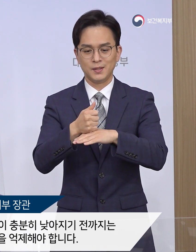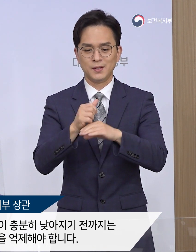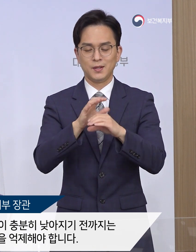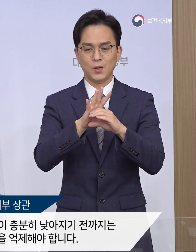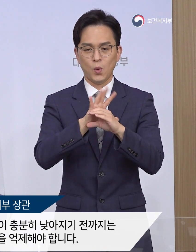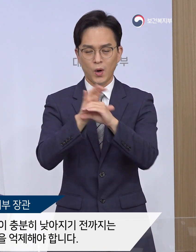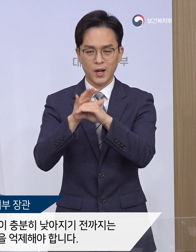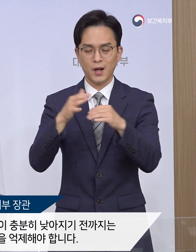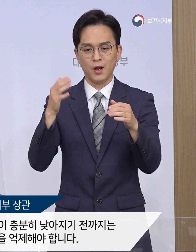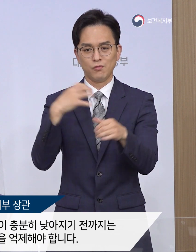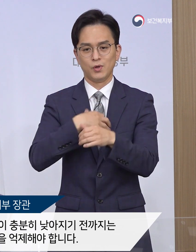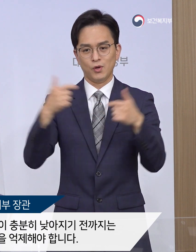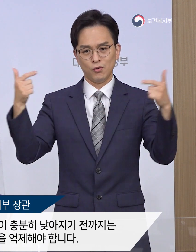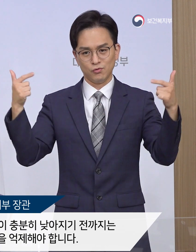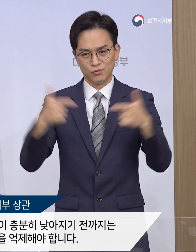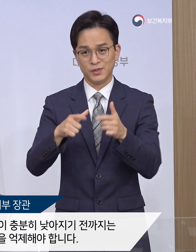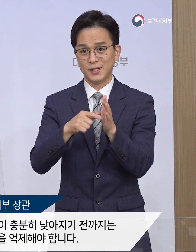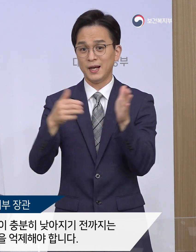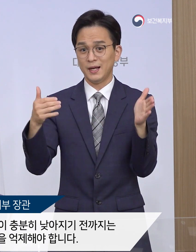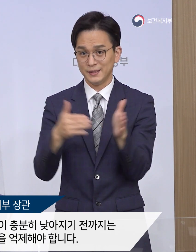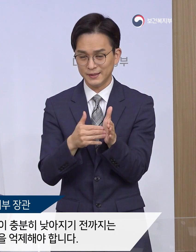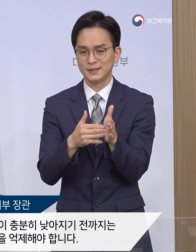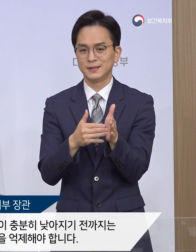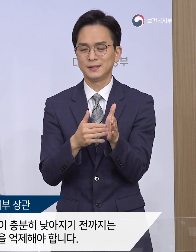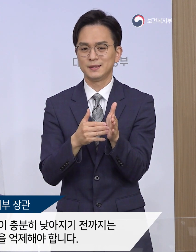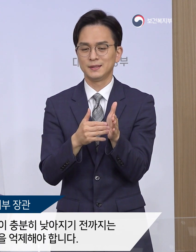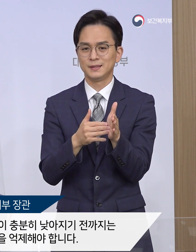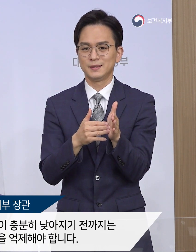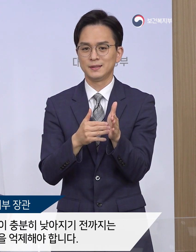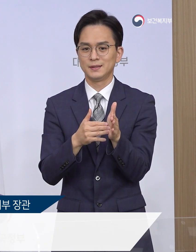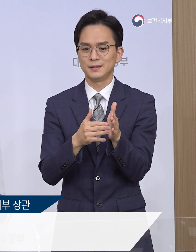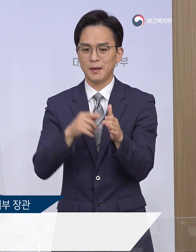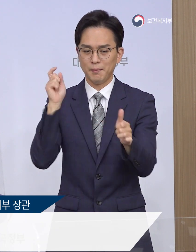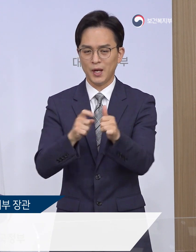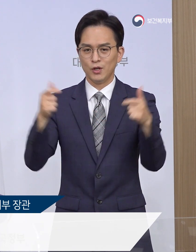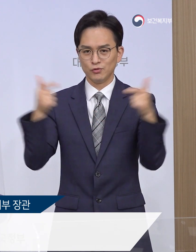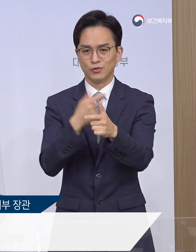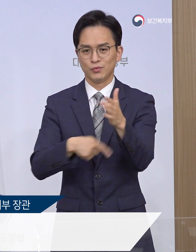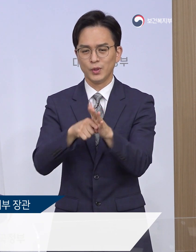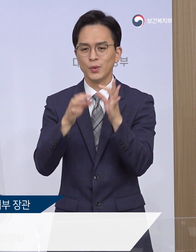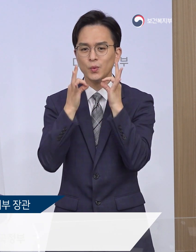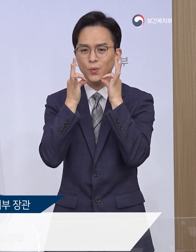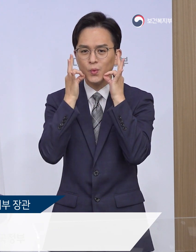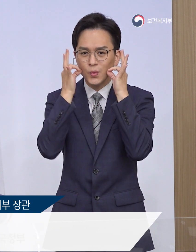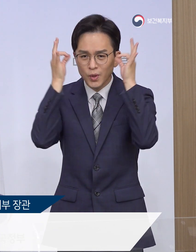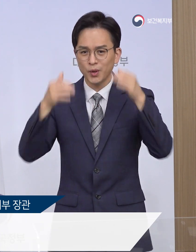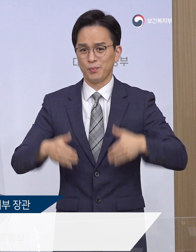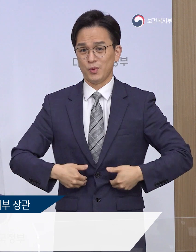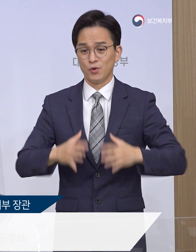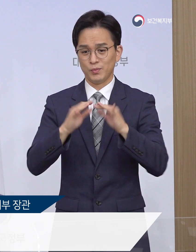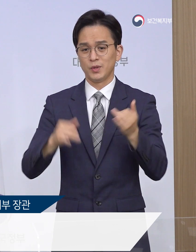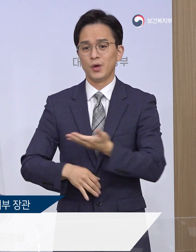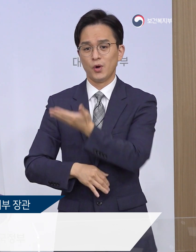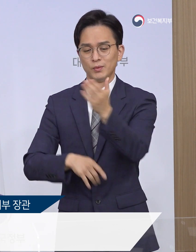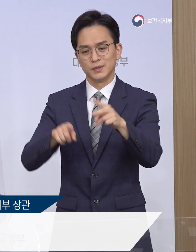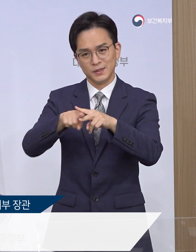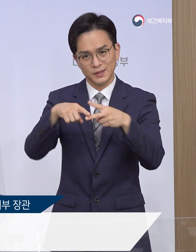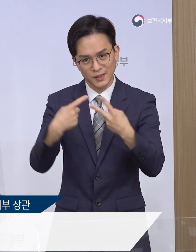거리두기와 방역수칙을 통해 감염 확산을 억제해야 합니다. 국민 여러분의 이해와 협조를